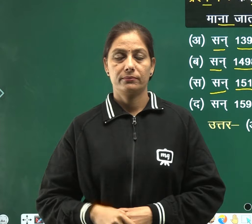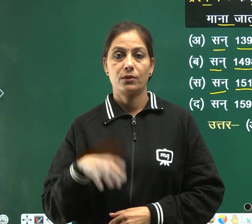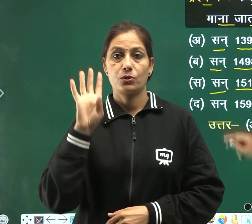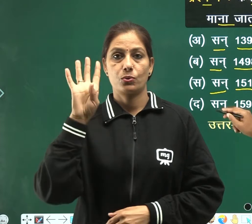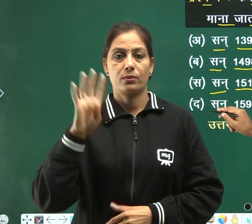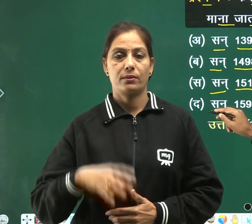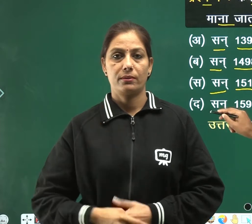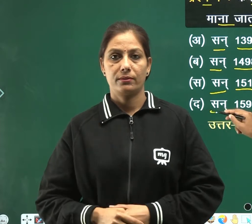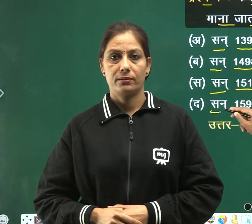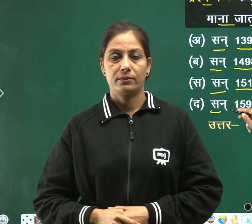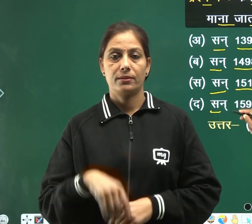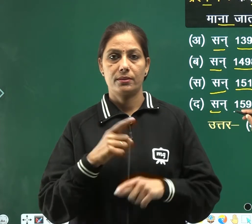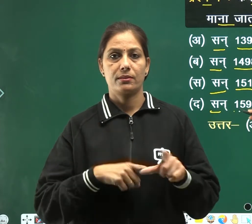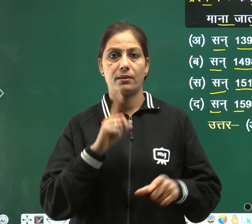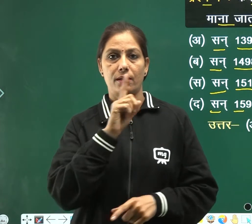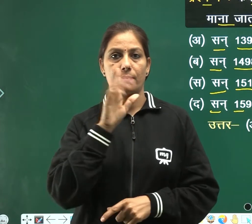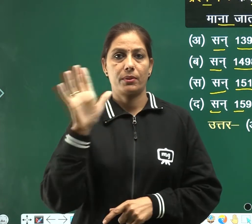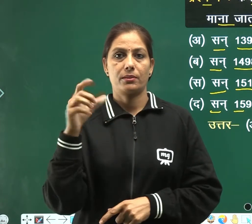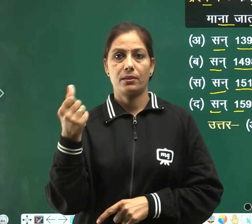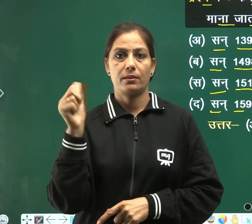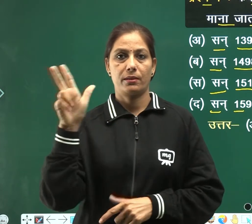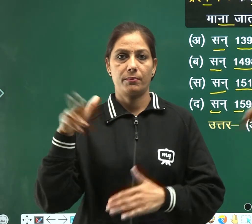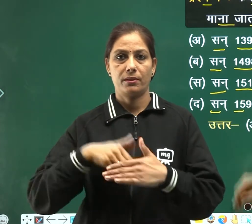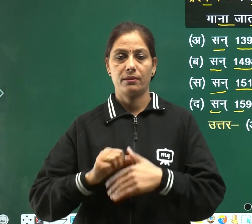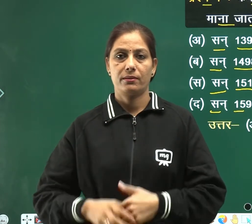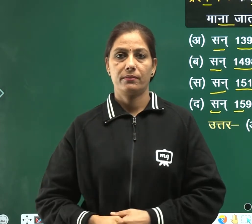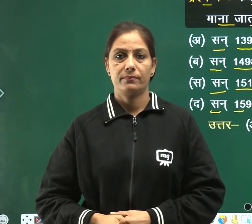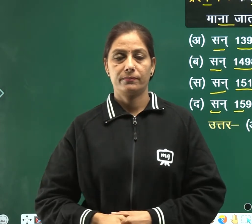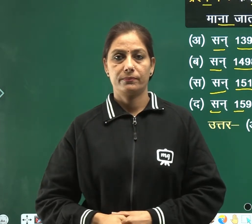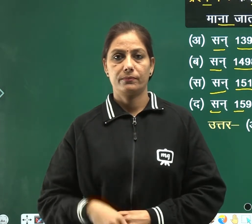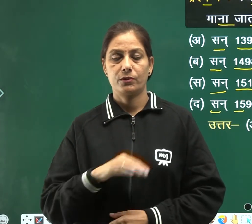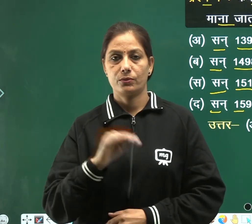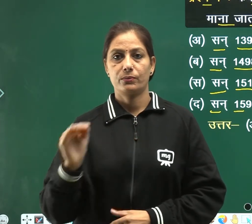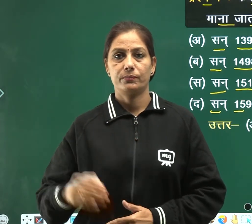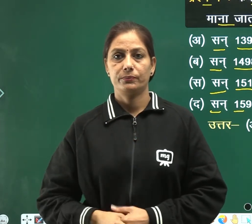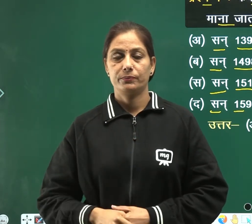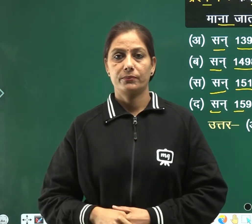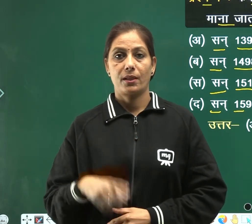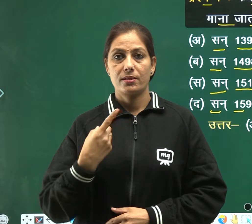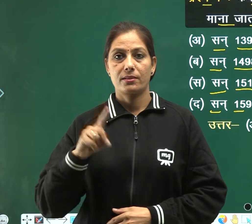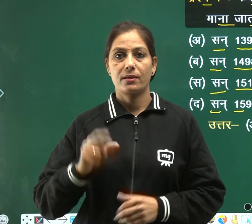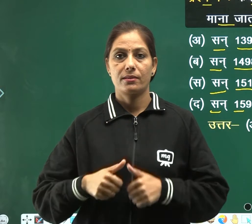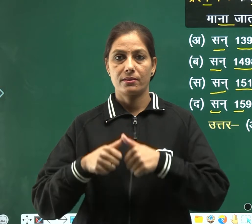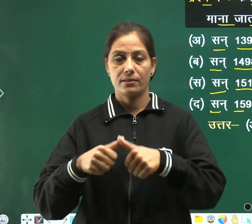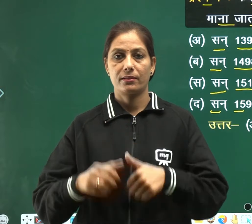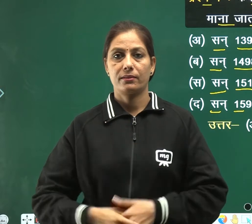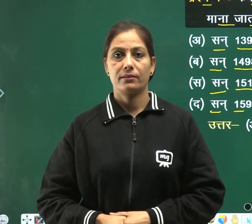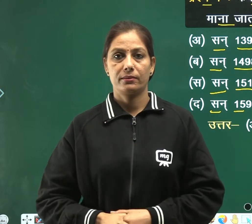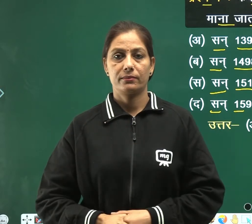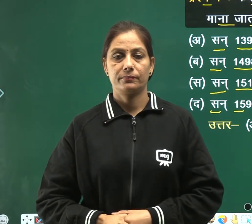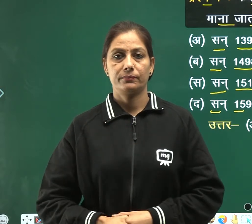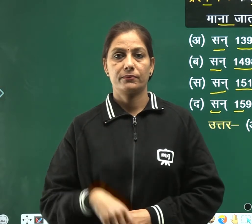और चौथा, सन 1598 में। बच्चों, सही उत्तर है